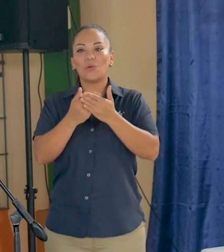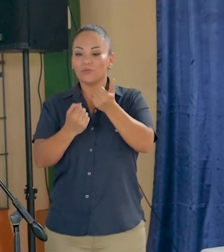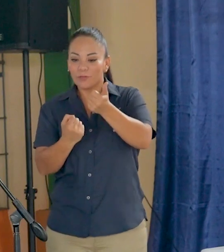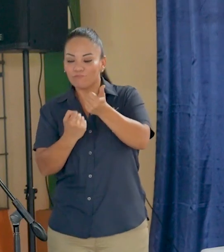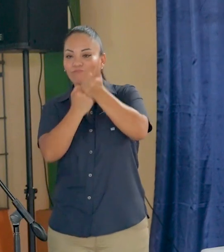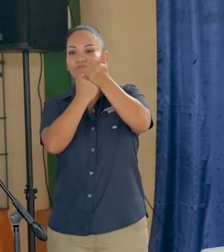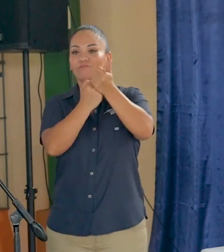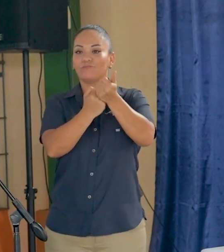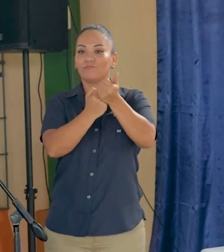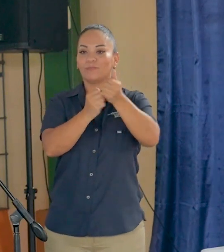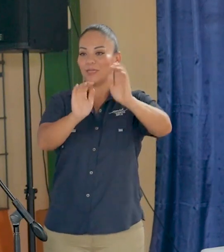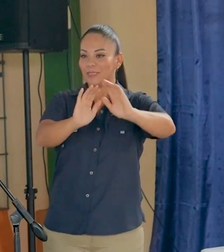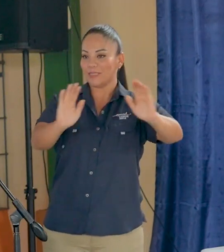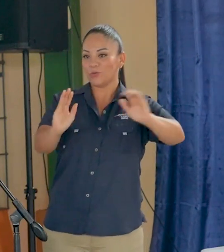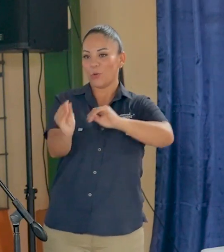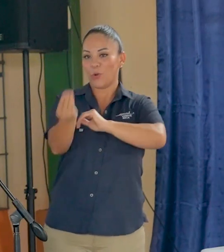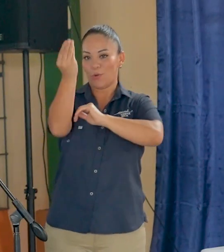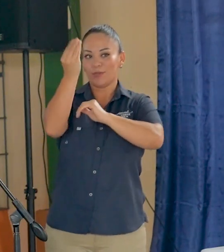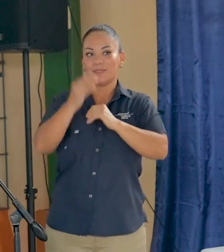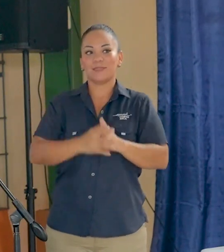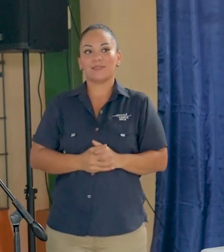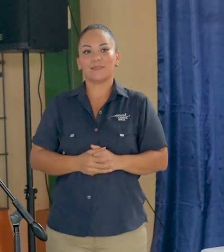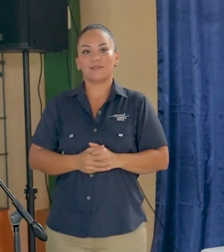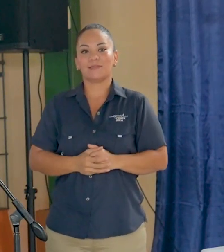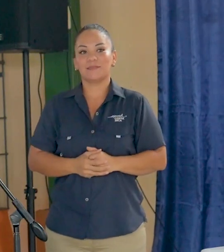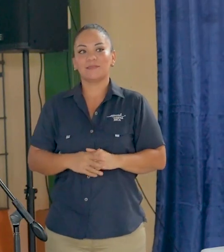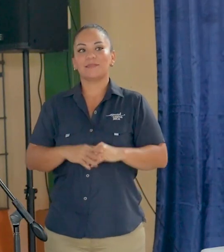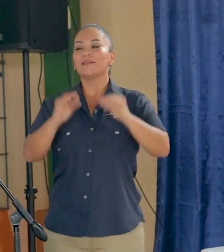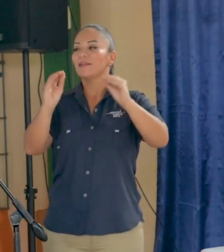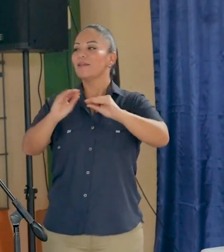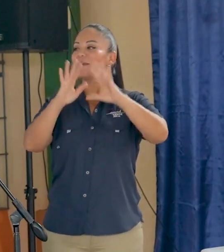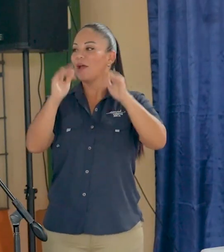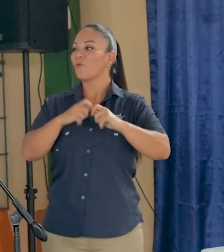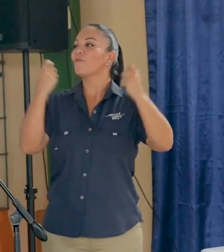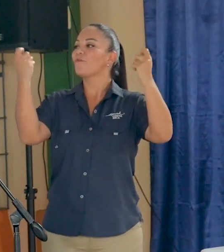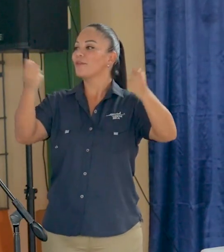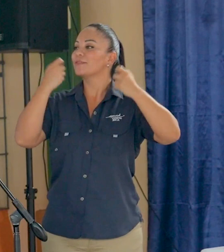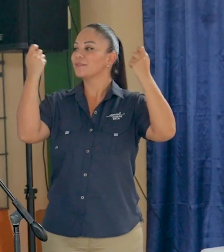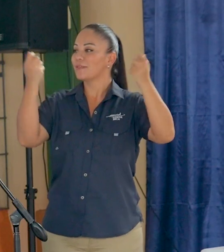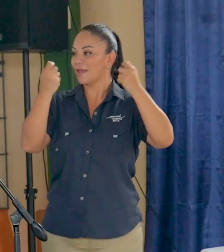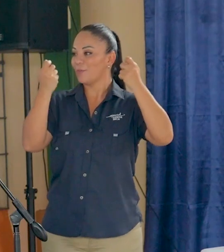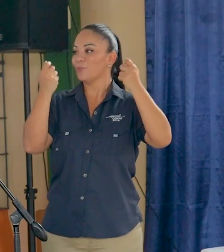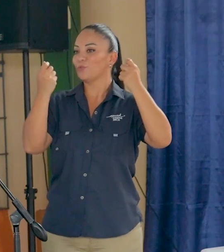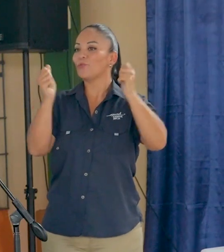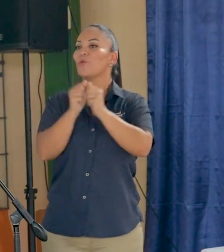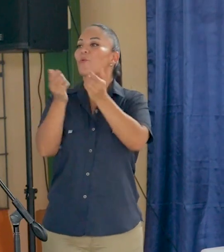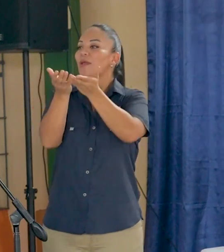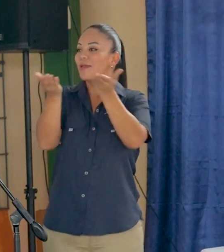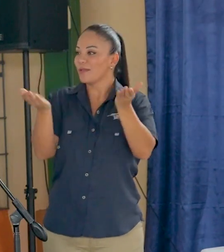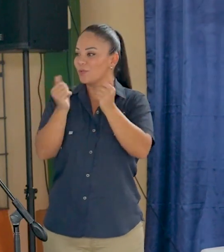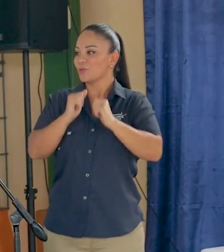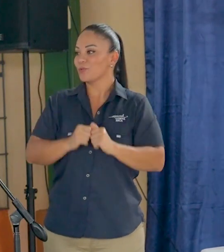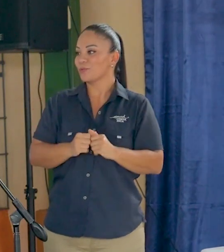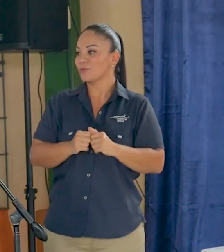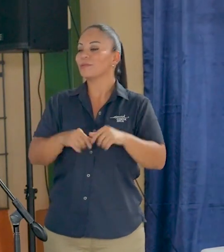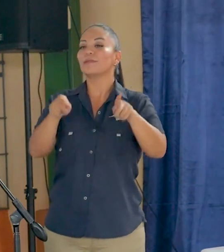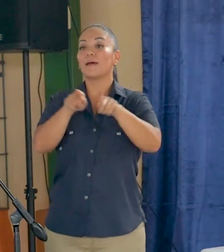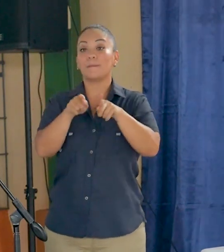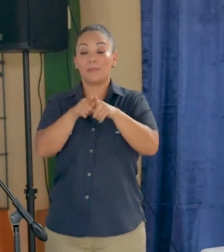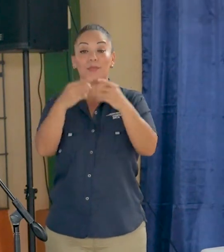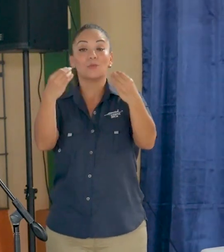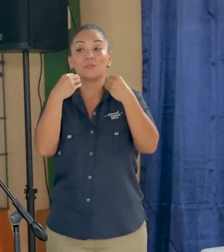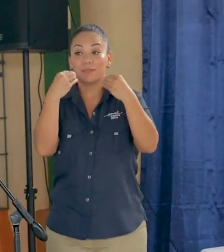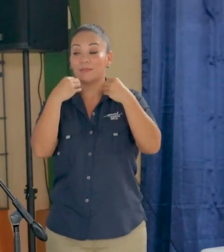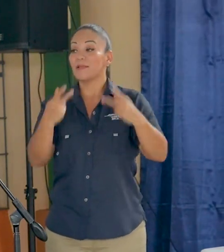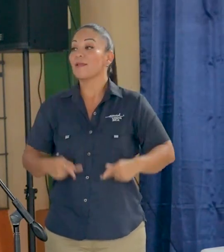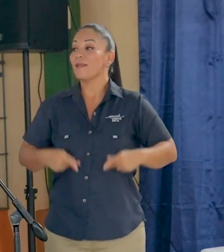niños y jóvenes. Pero por supuesto festejemos con ellos, quienes también nos enseñan que en la